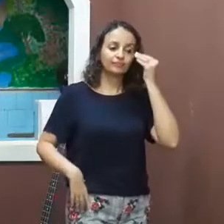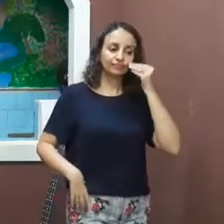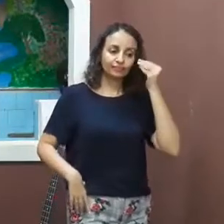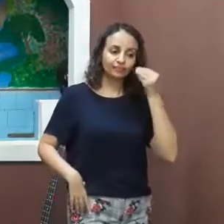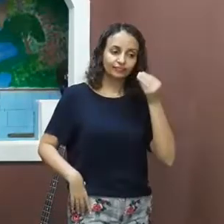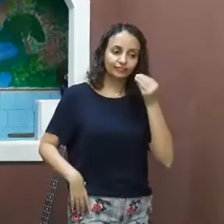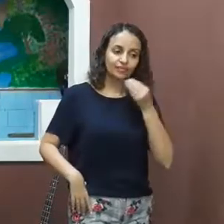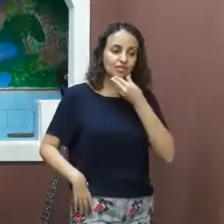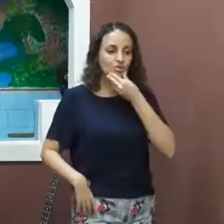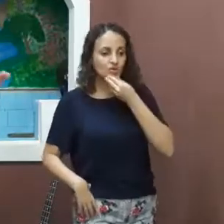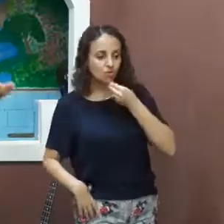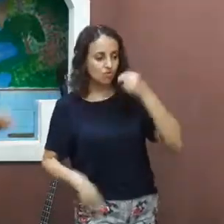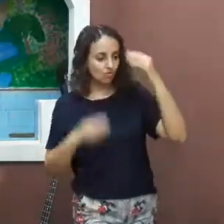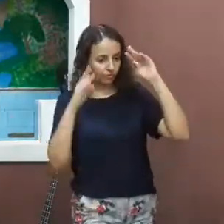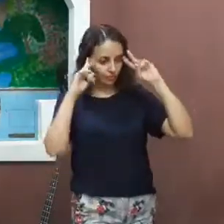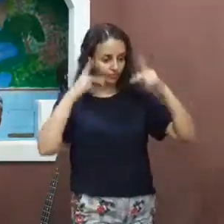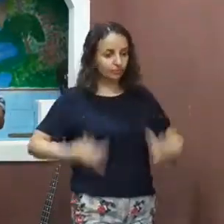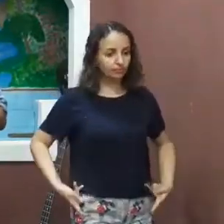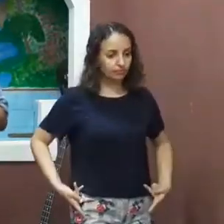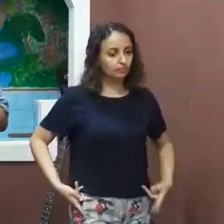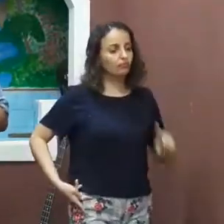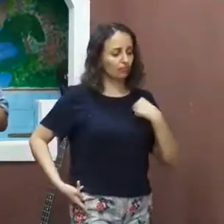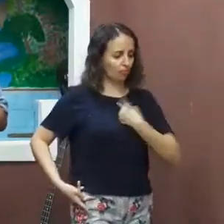humano que a gente sofre.